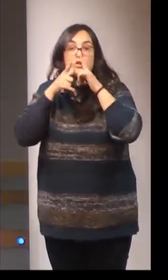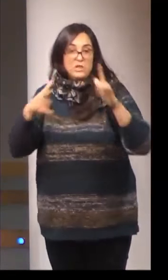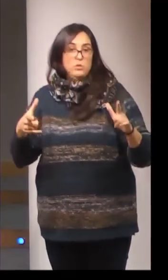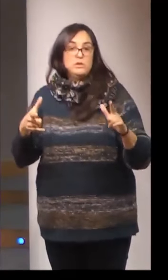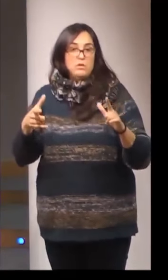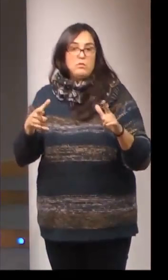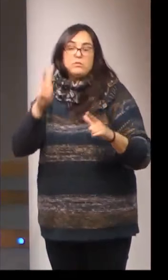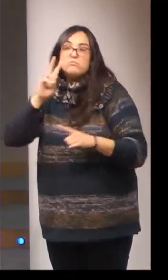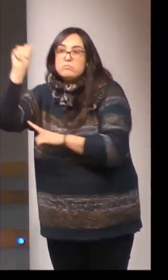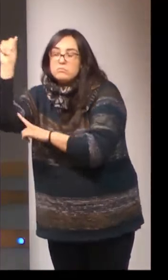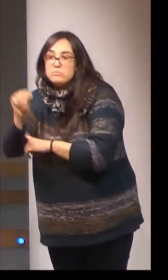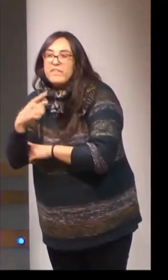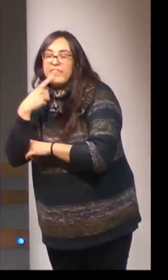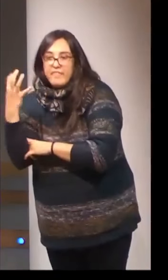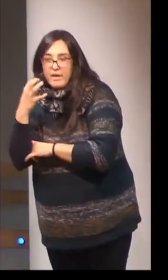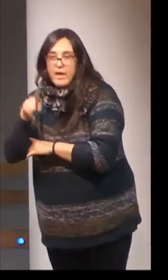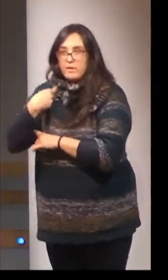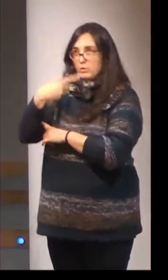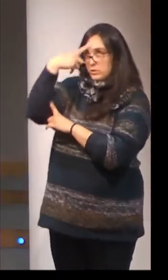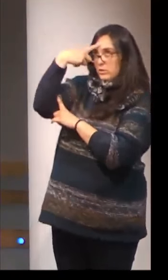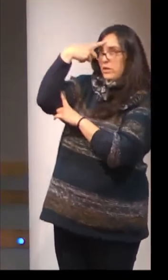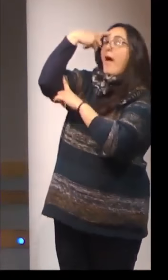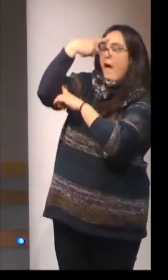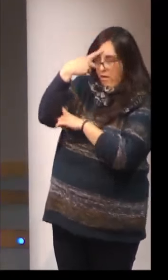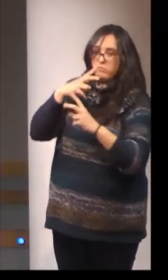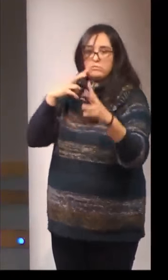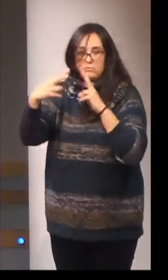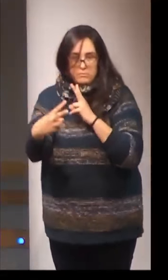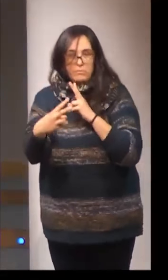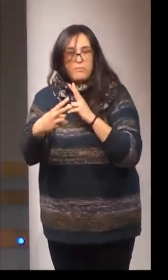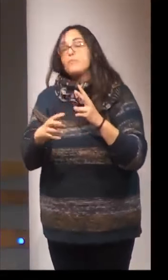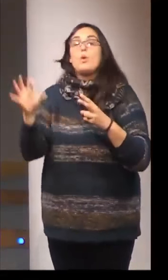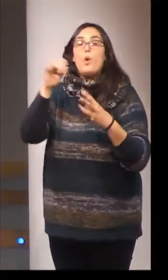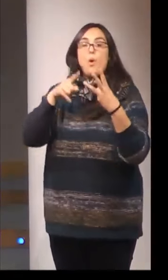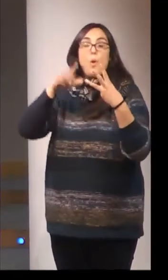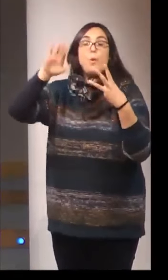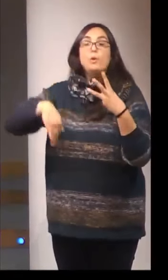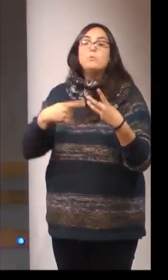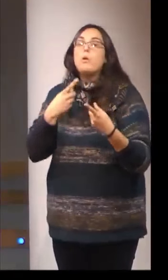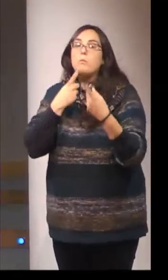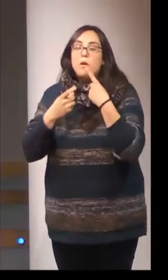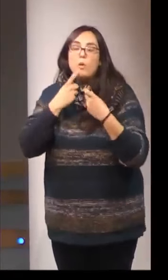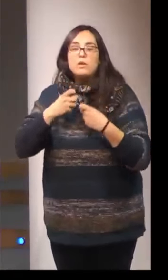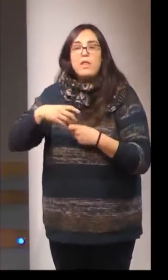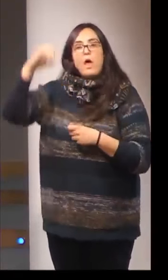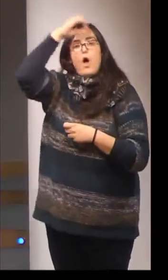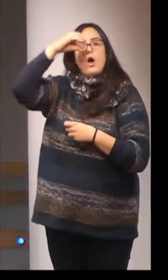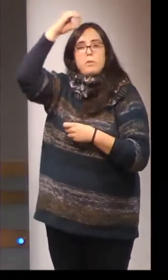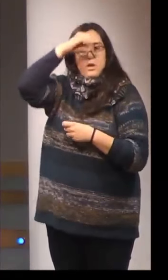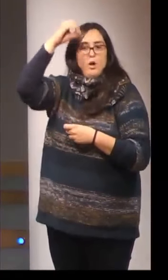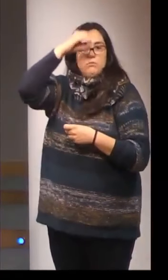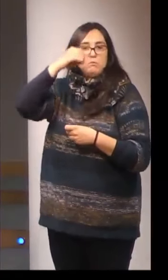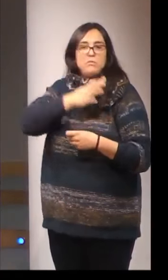de comportamiento visual y lingüístico de la lengua de signos. Es decir, tenemos que saber qué se está diciendo, recordarlo y contestar. Por último,